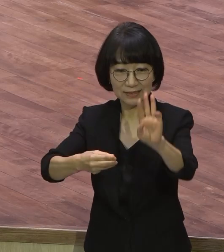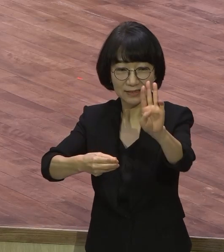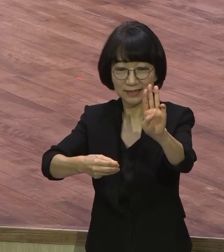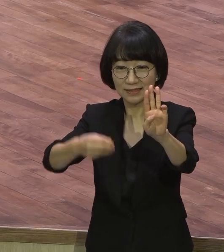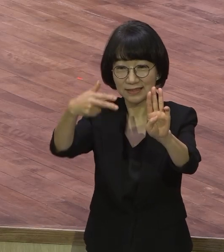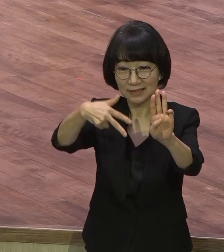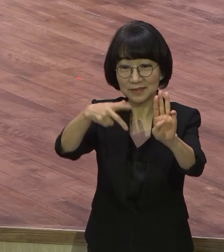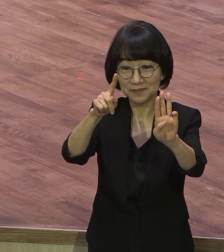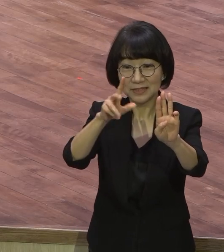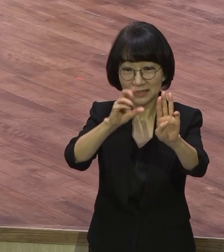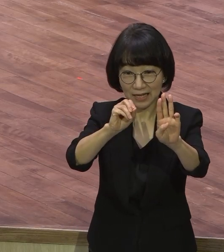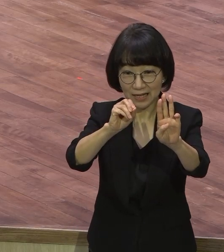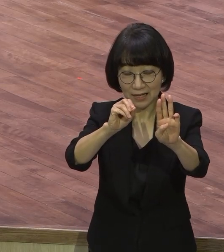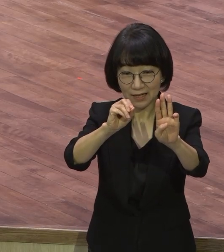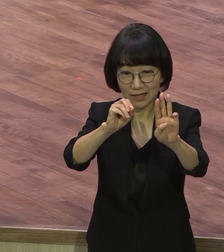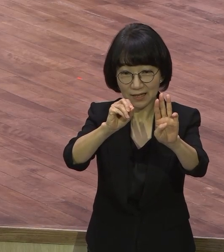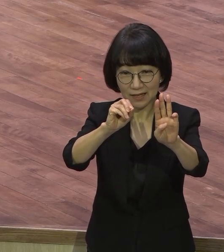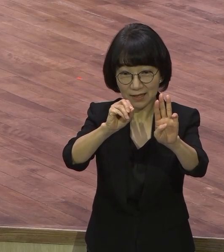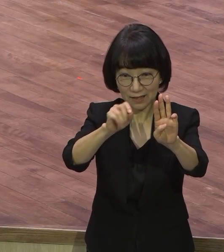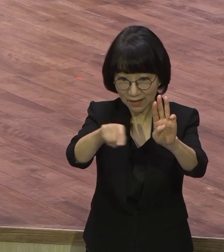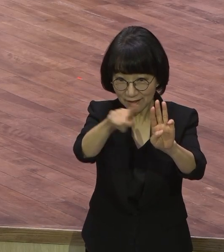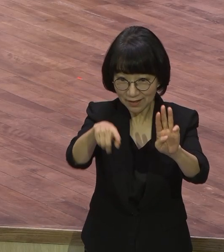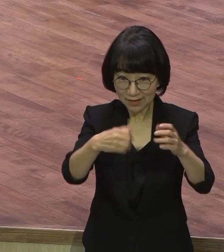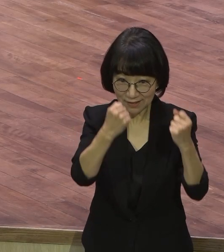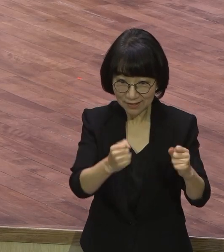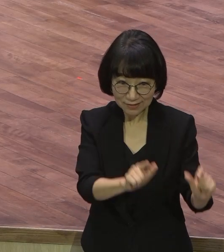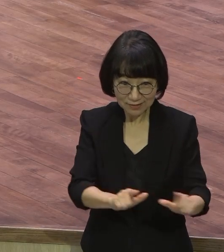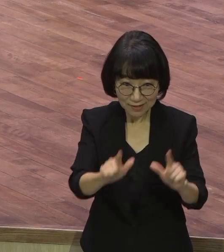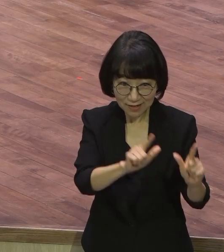머물러 있는 존재인가. 여러분 아니에요.